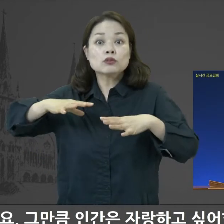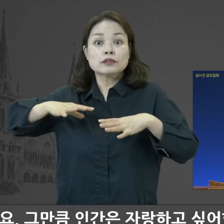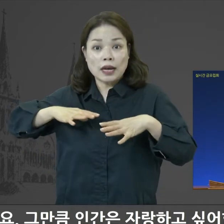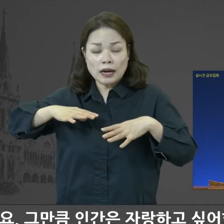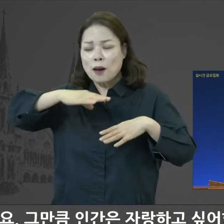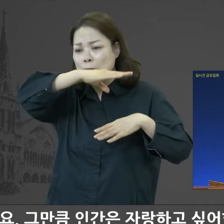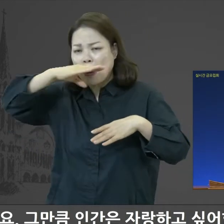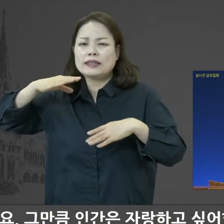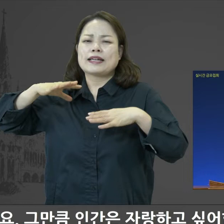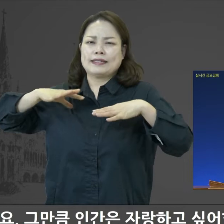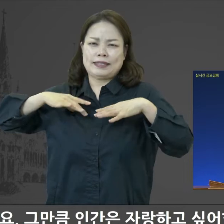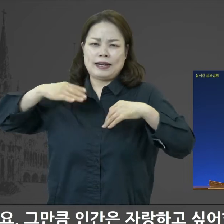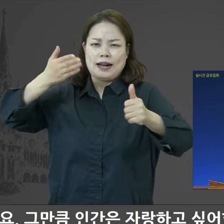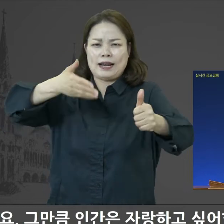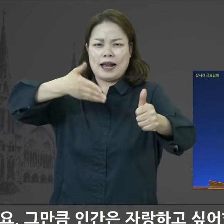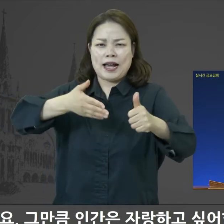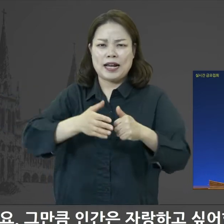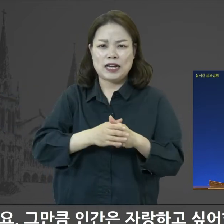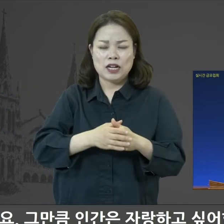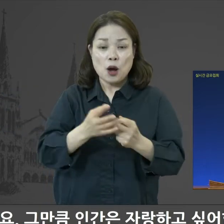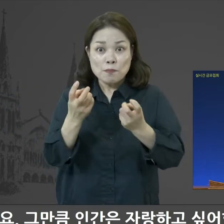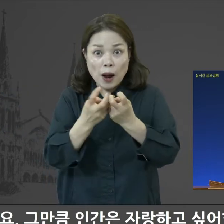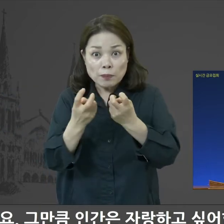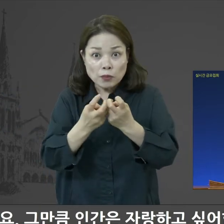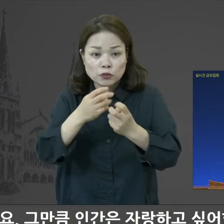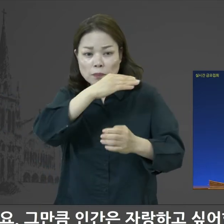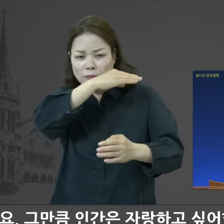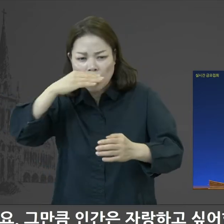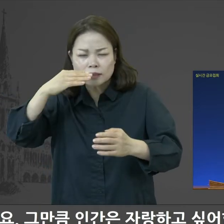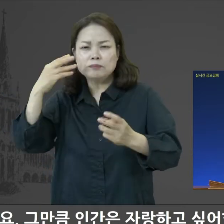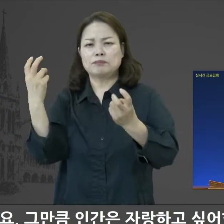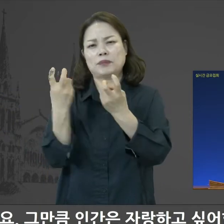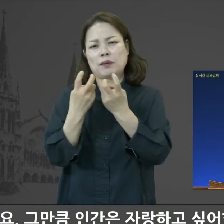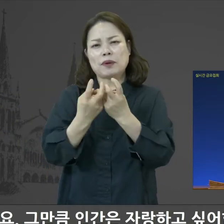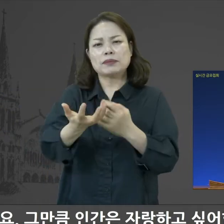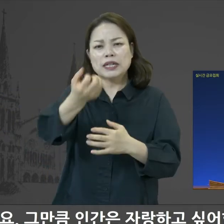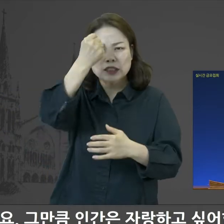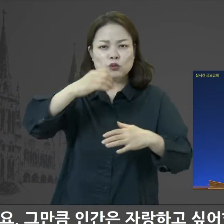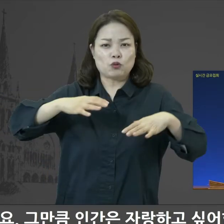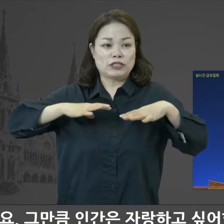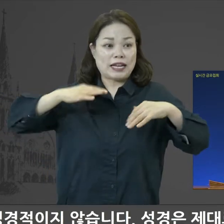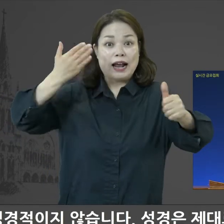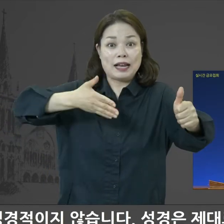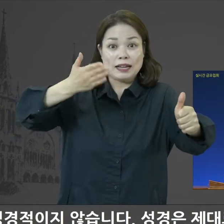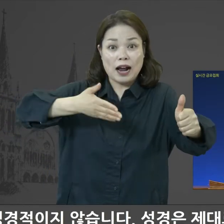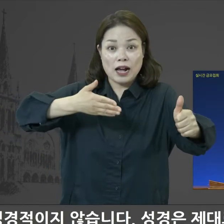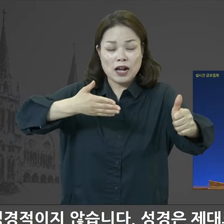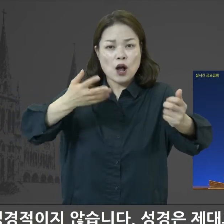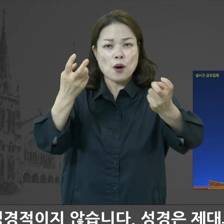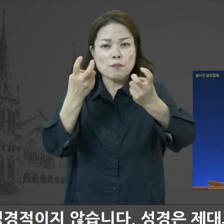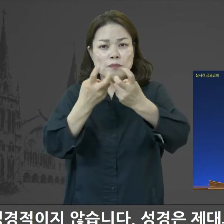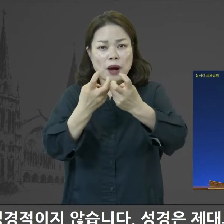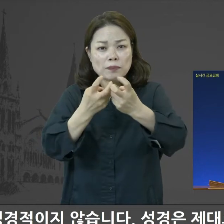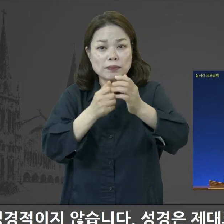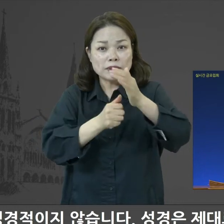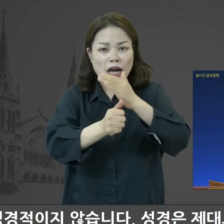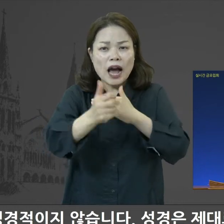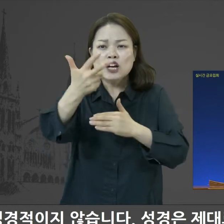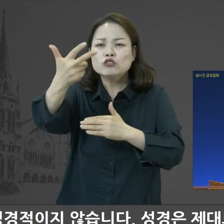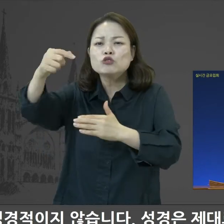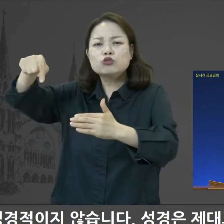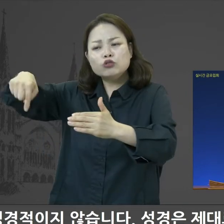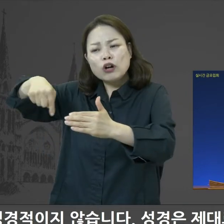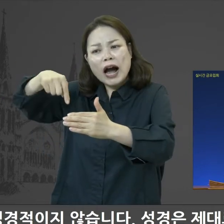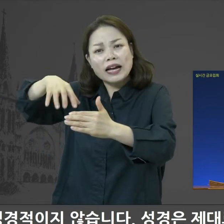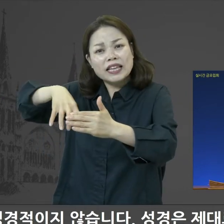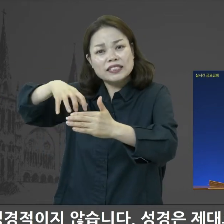제대로 된 걸 자랑하라는 겁니다. 방법도 제대로 된 방법으로 자랑하라는 겁니다. 그 방법의 대표적인 게 주